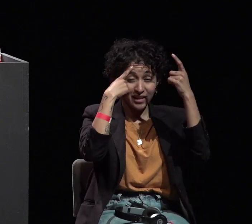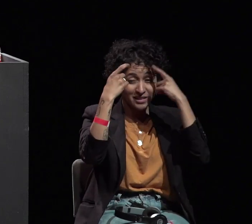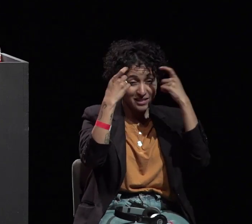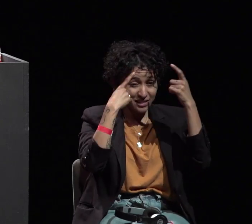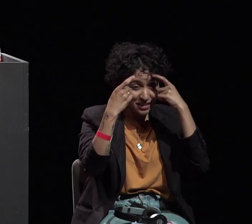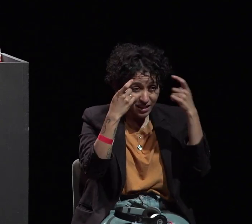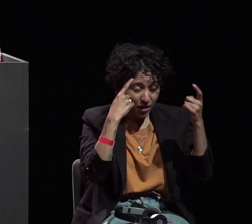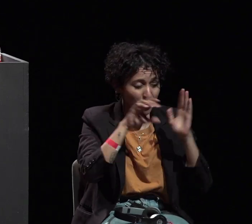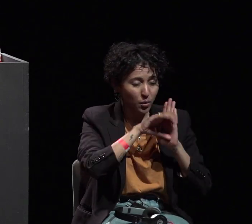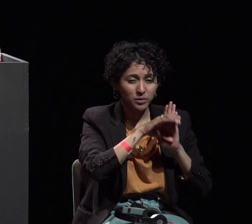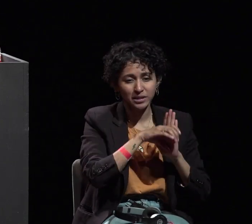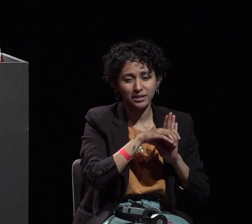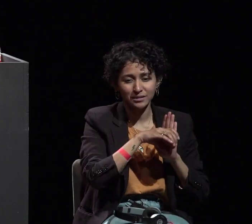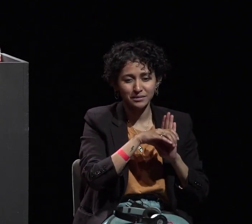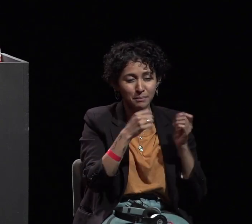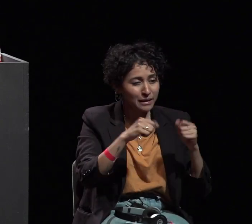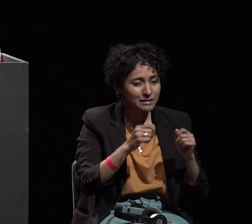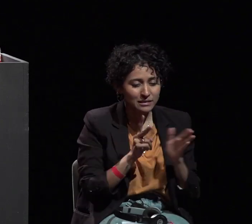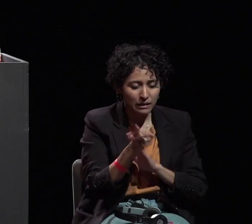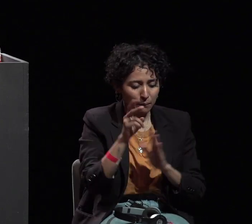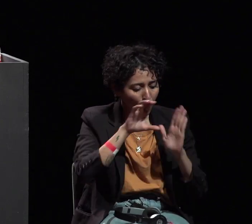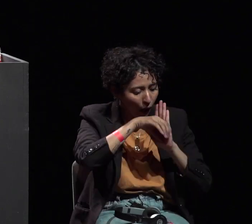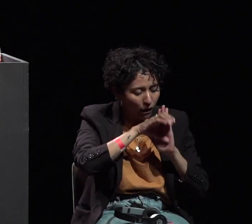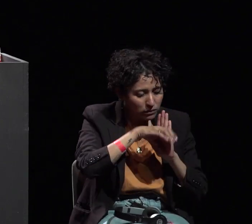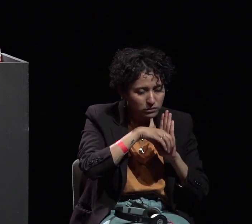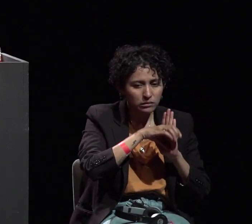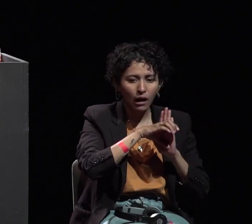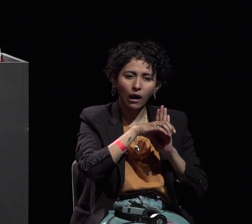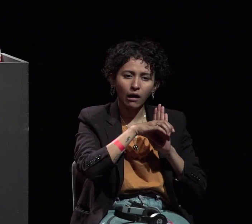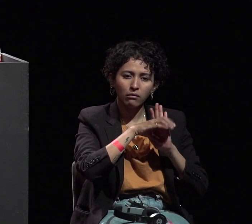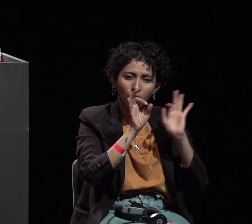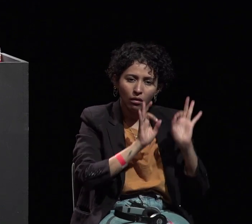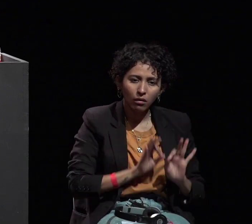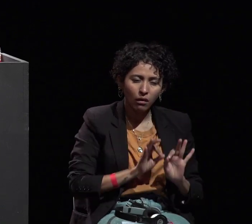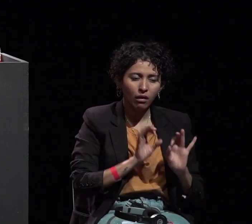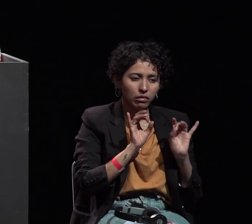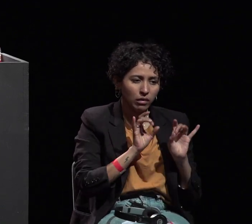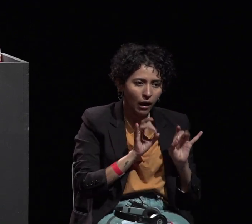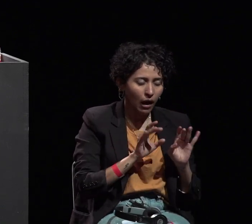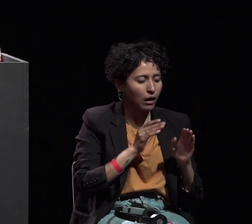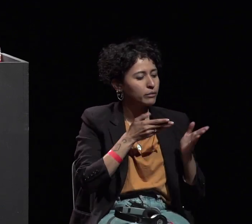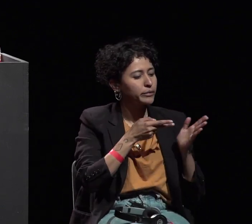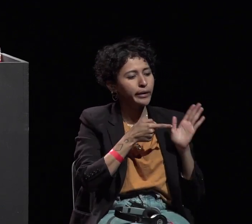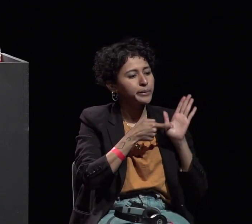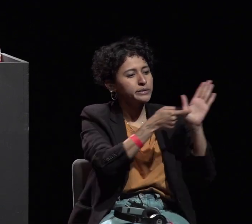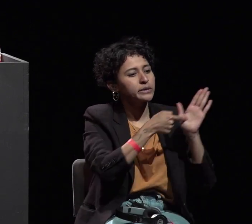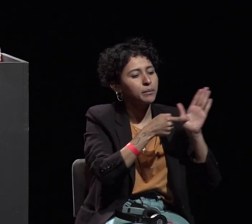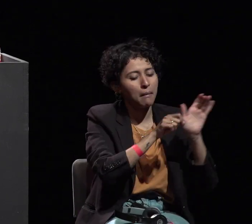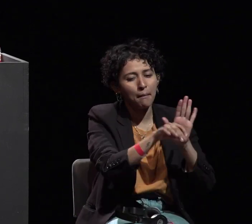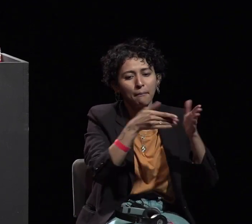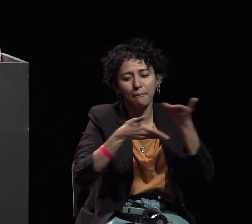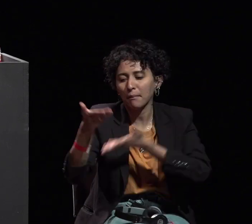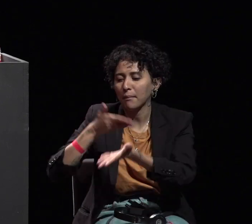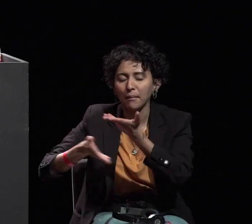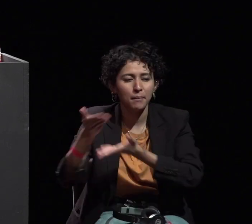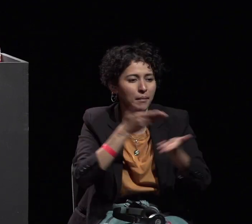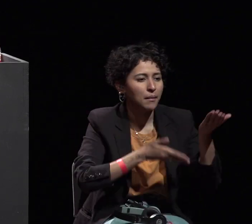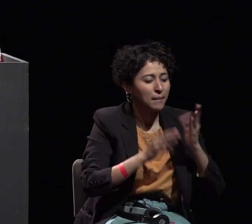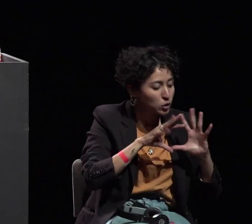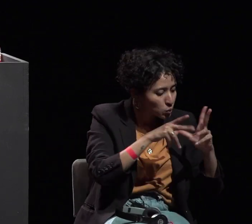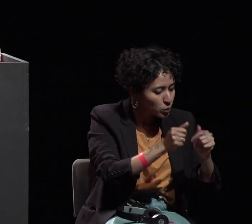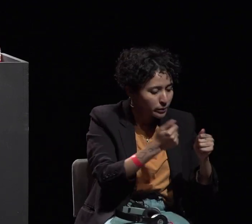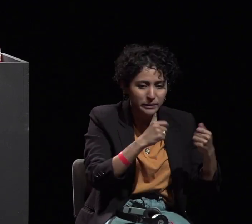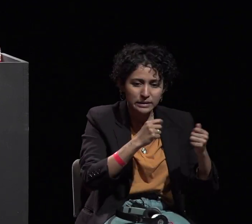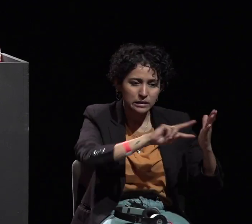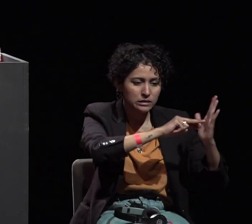necessário inventar e proliferar conceitos, né, para regimes materiais e visuais e estéticos para os quais não